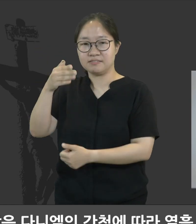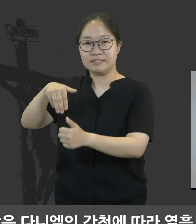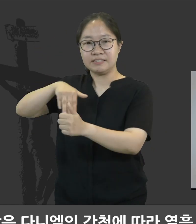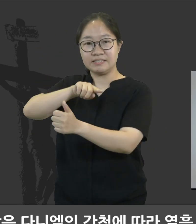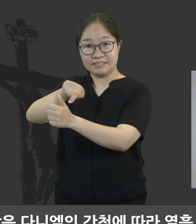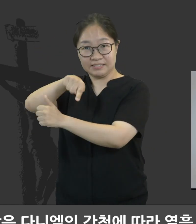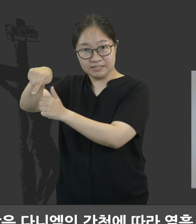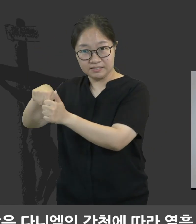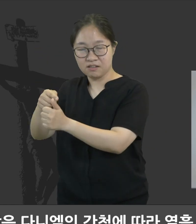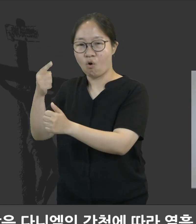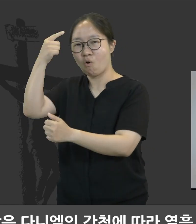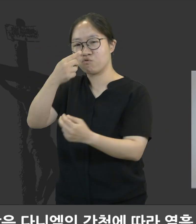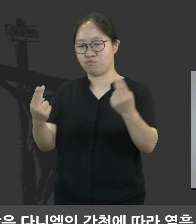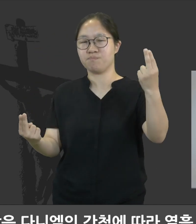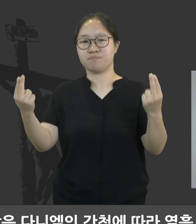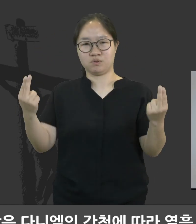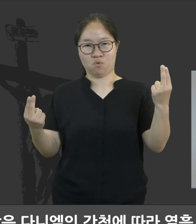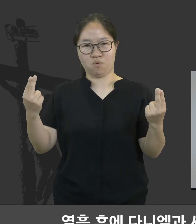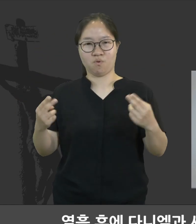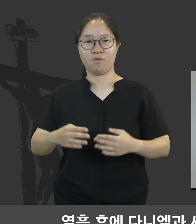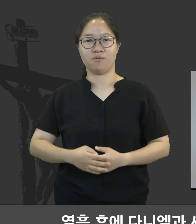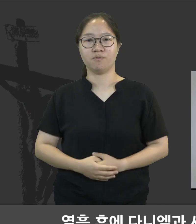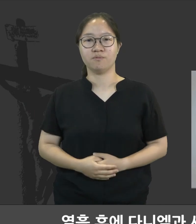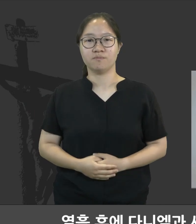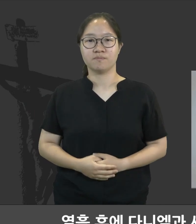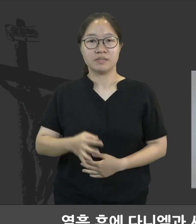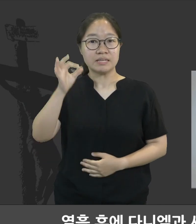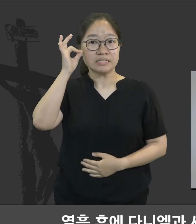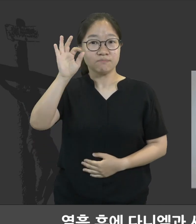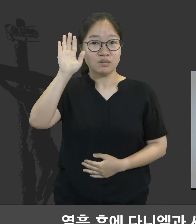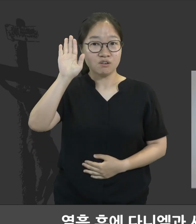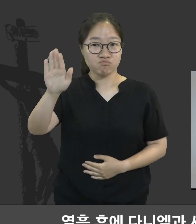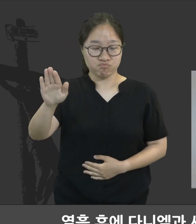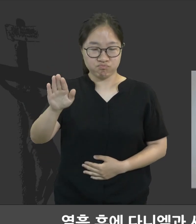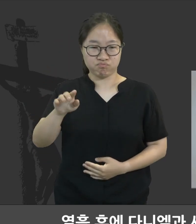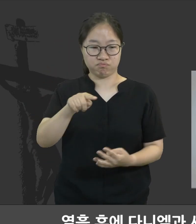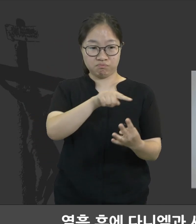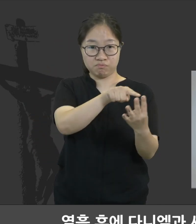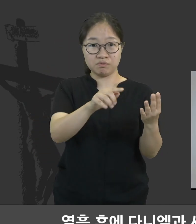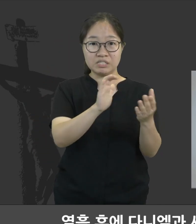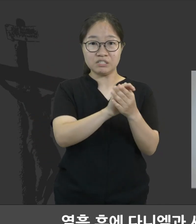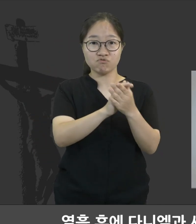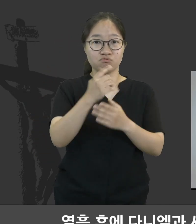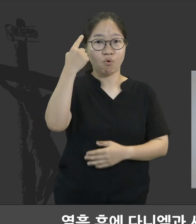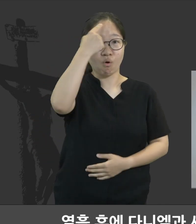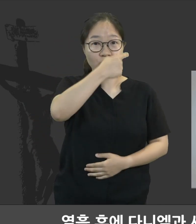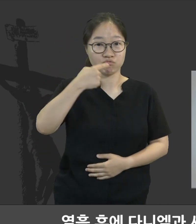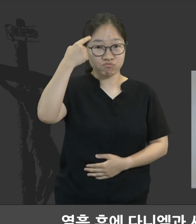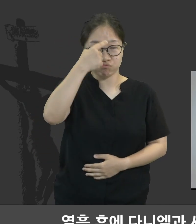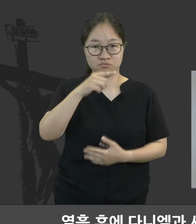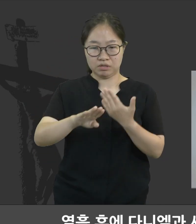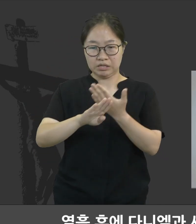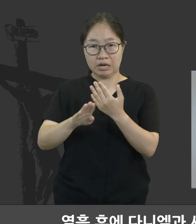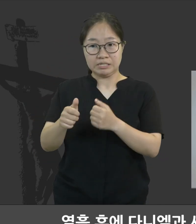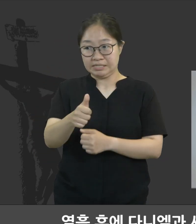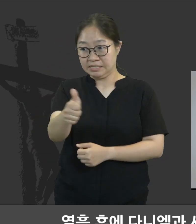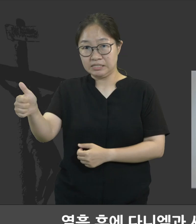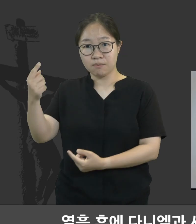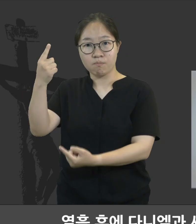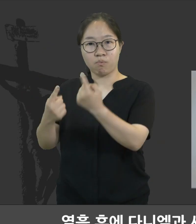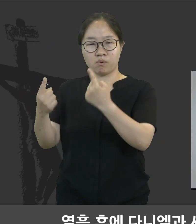비교해 보았죠. 열흘 후에 다니엘과 세 친구의 얼굴은 다른 소년들보다 더욱